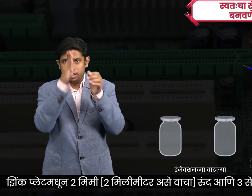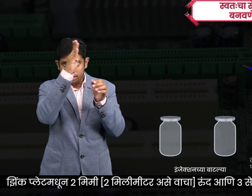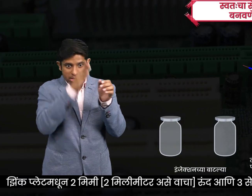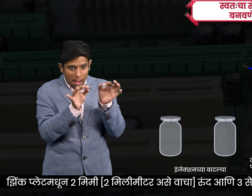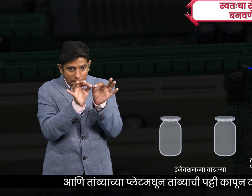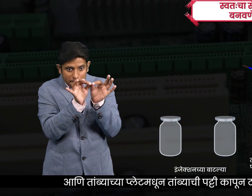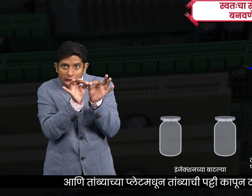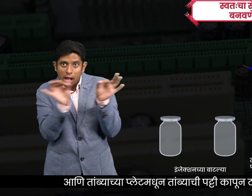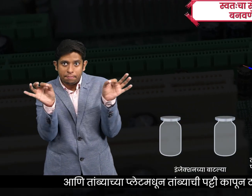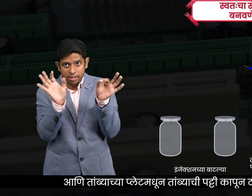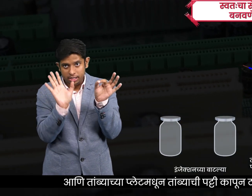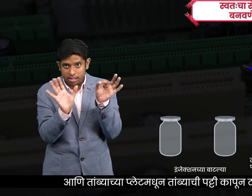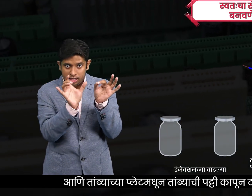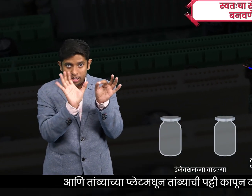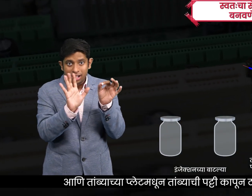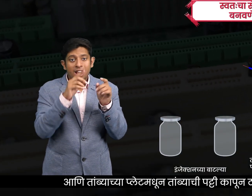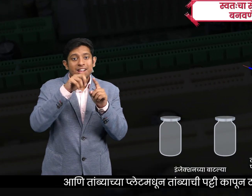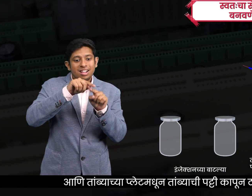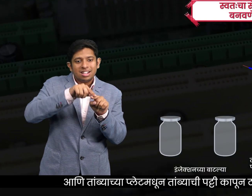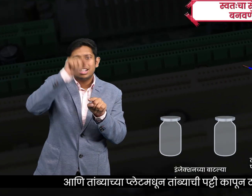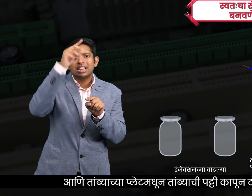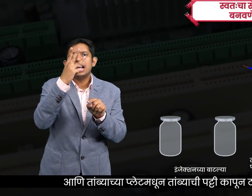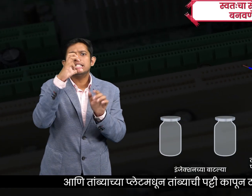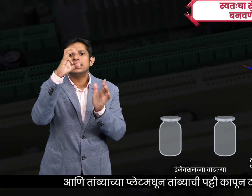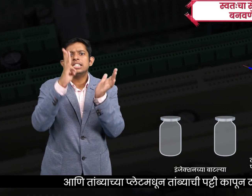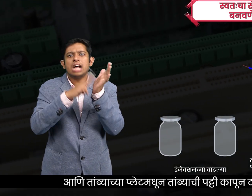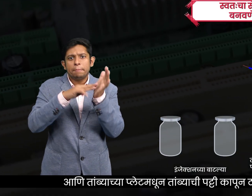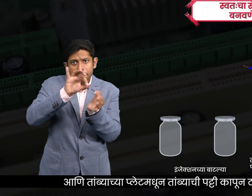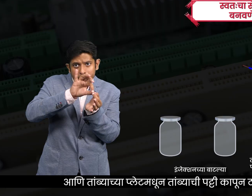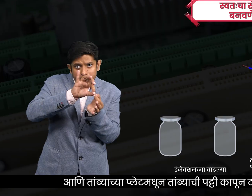स्ट्रिप आणि तांब्याच्या प्लेटमधून तांब्याची पट्टी कापून टाका.